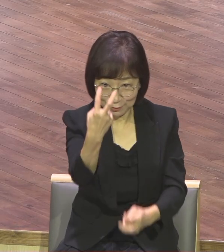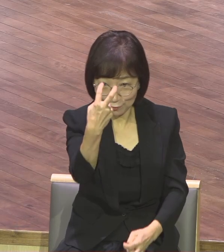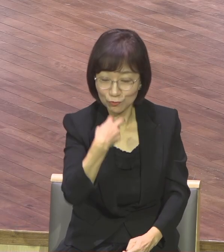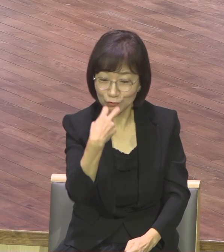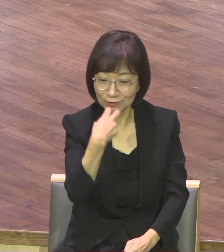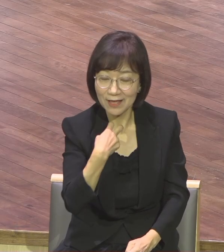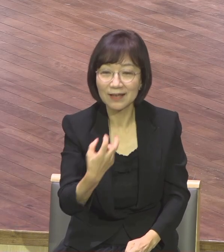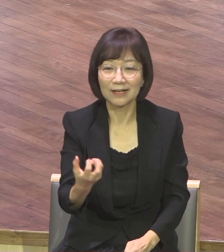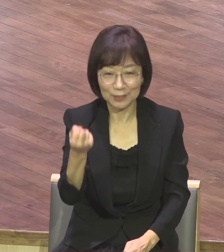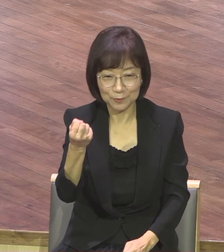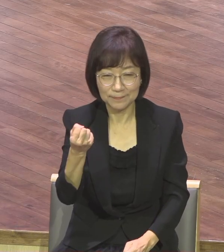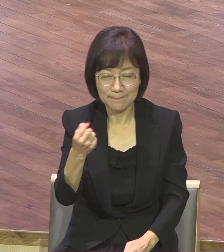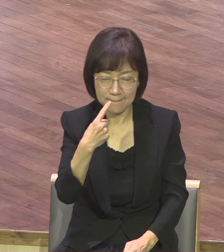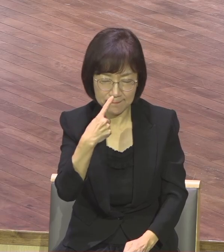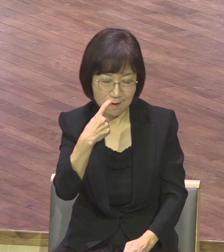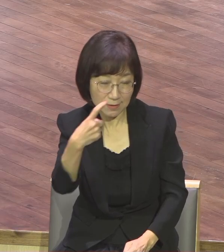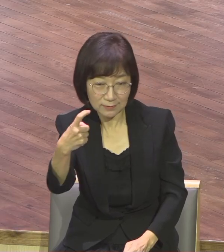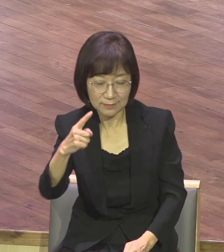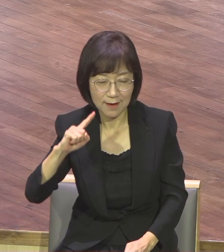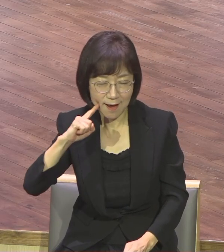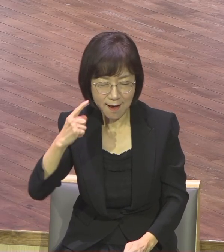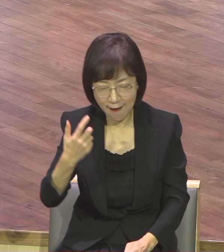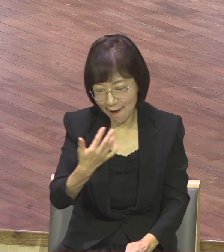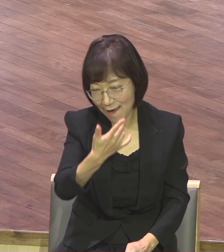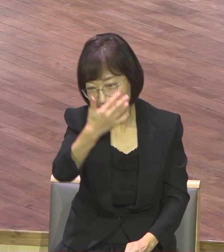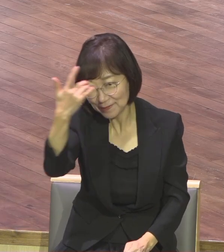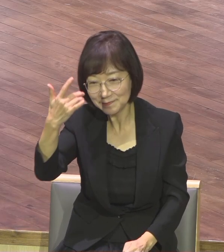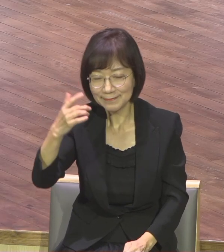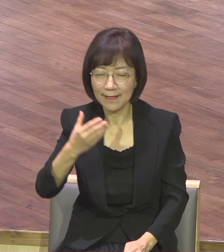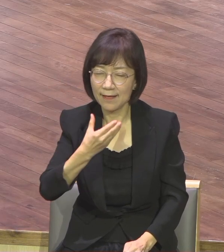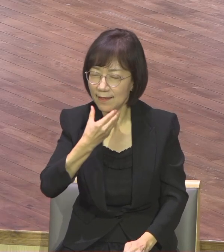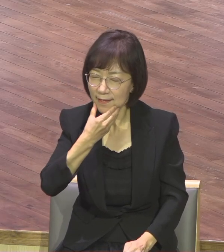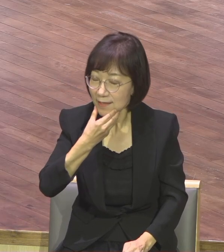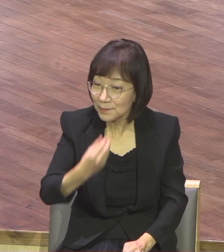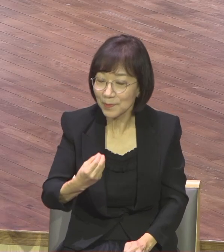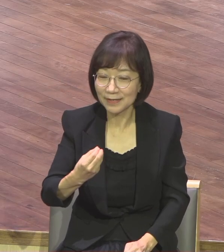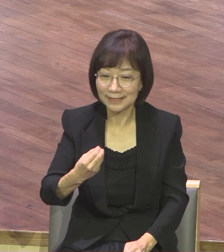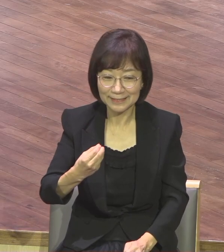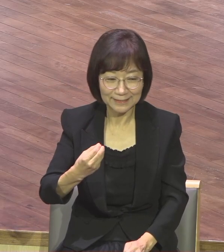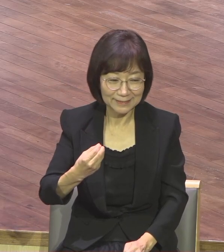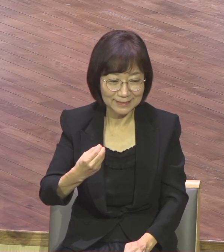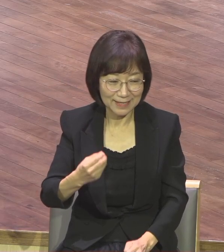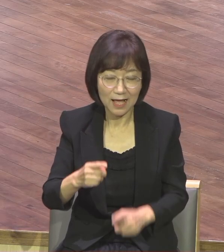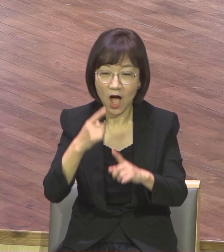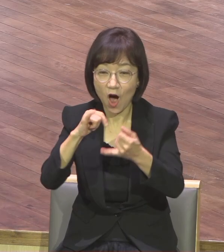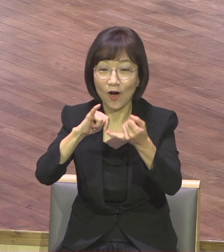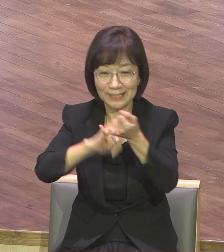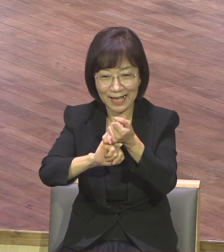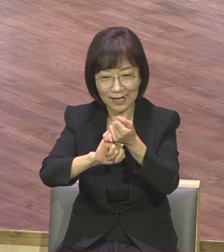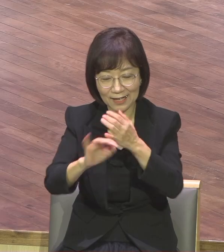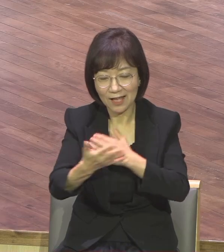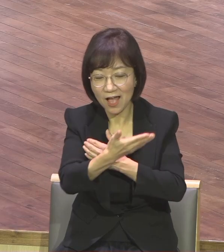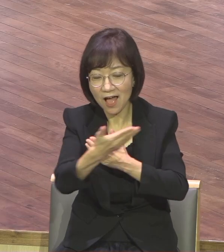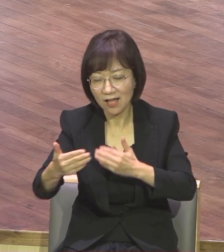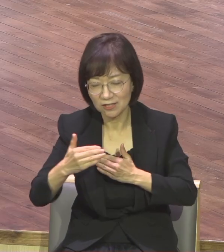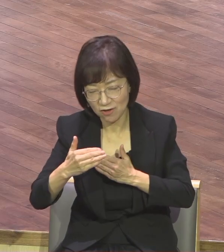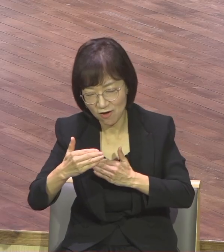이 두 트랙 전략을 가지고 멋지고 아름답게 행복하게 언약의 여정을 갈